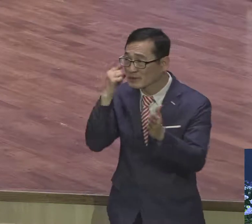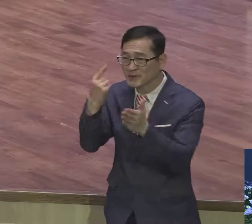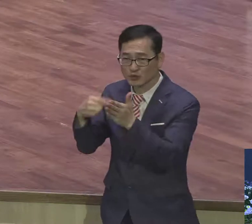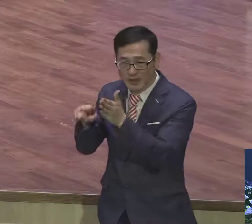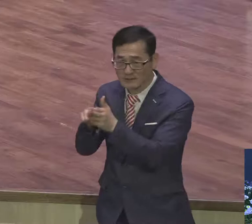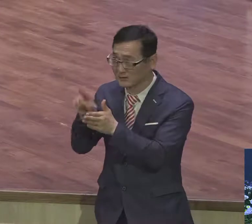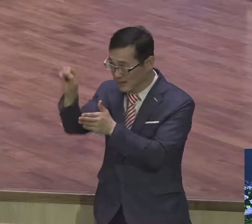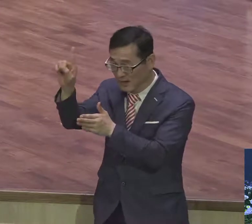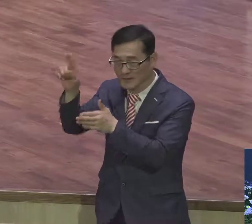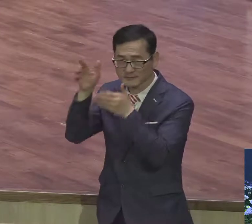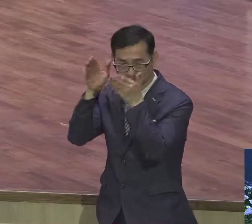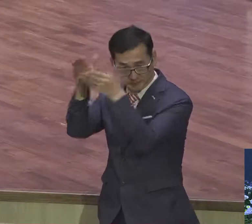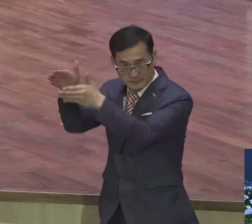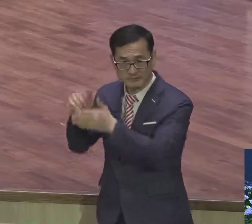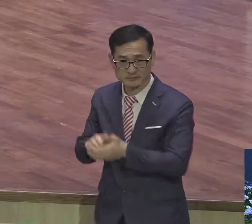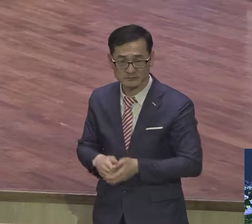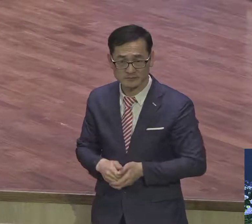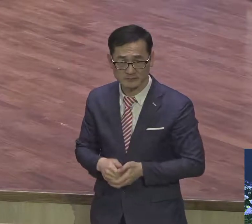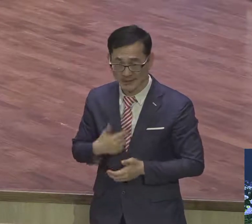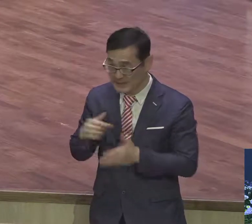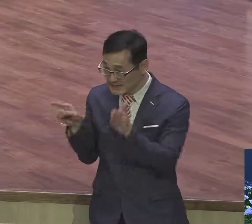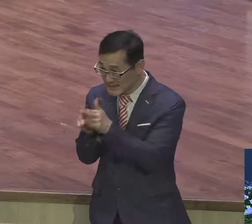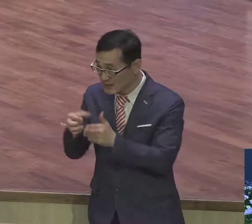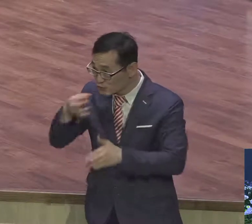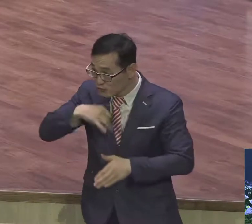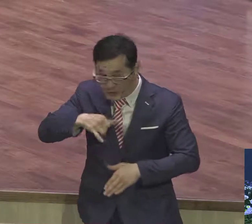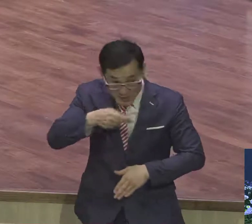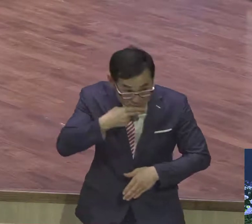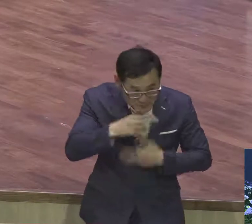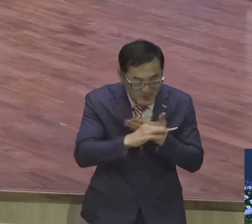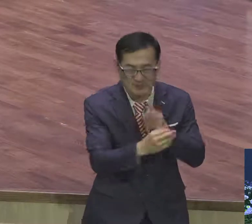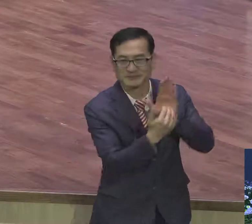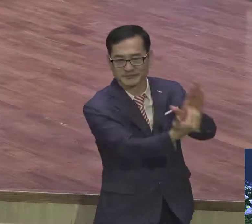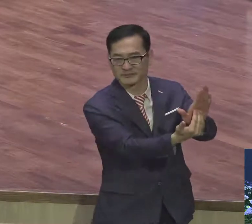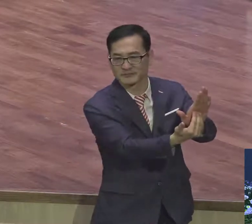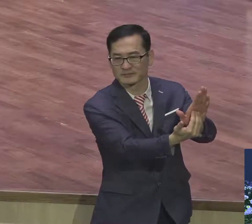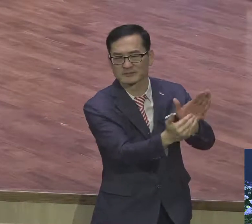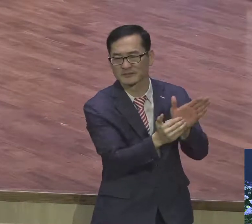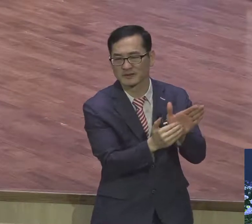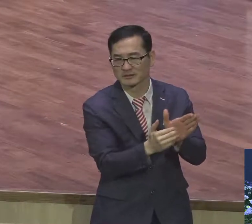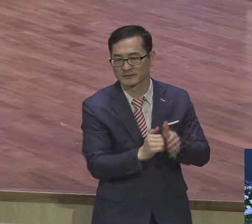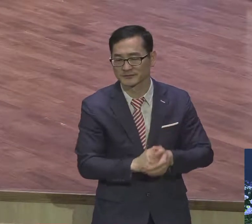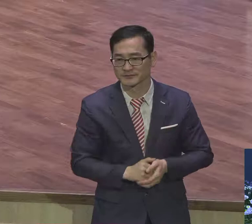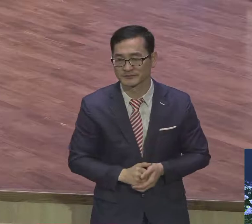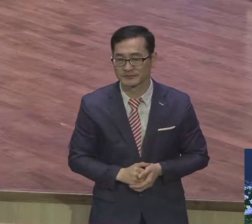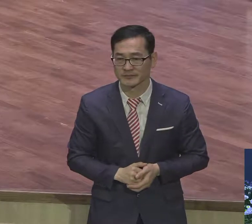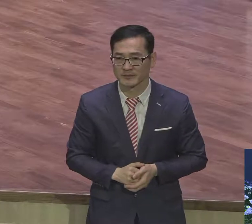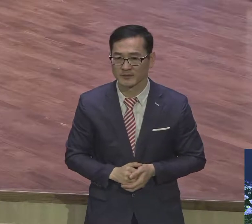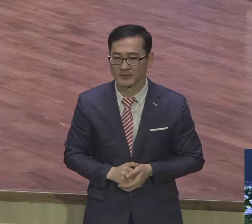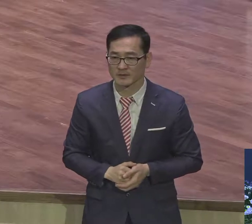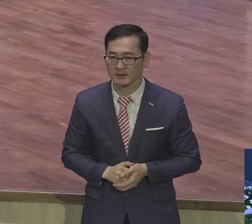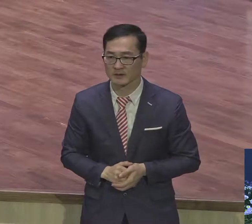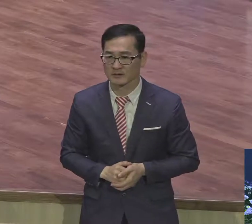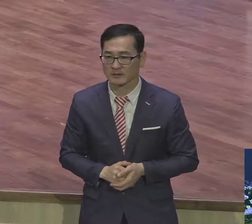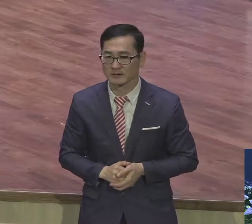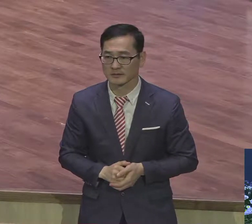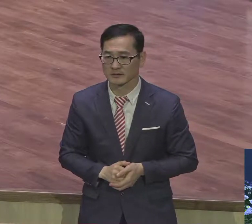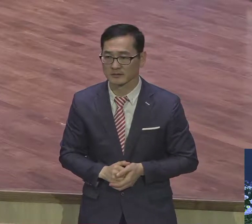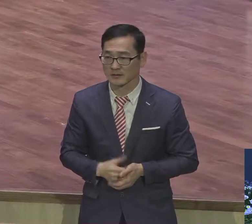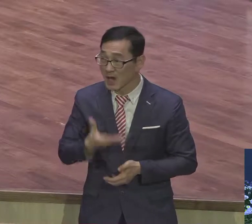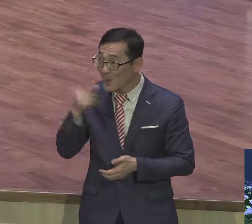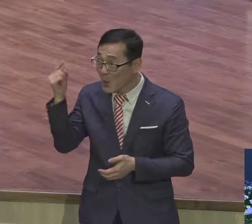돼요 내가 신앙에 유익이 되나 복음에 유익이 되나 사도 바오롱 본문처럼 주를 위하여라는 이 말을 반복적으로